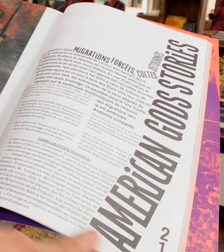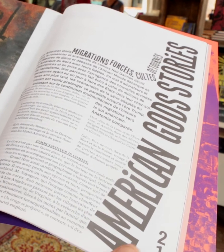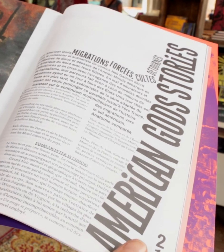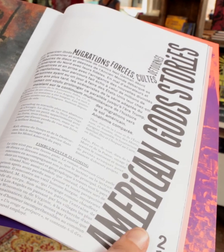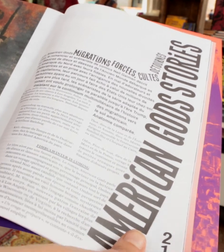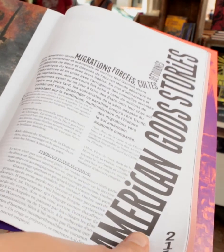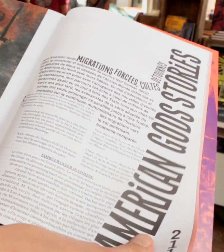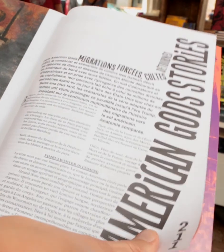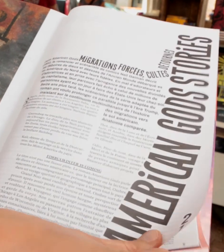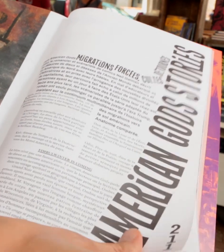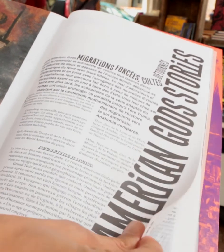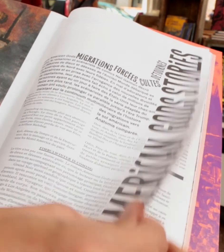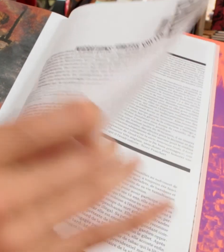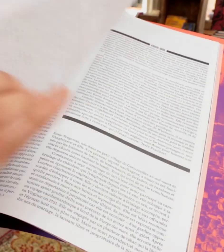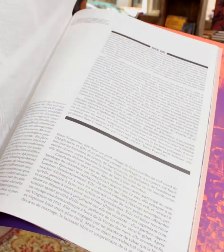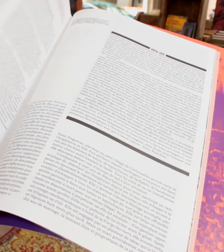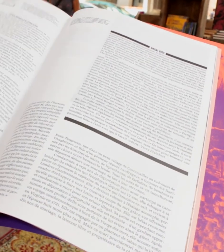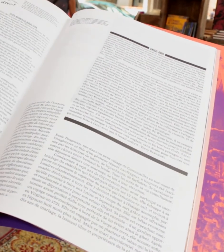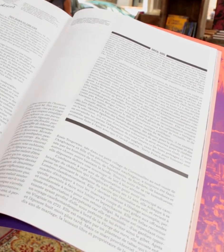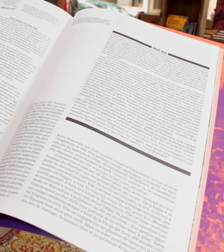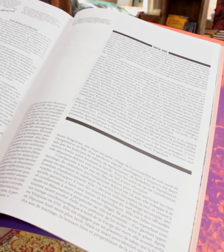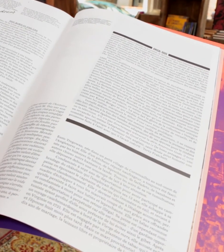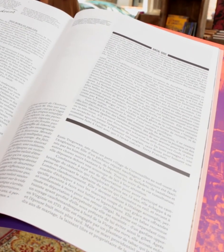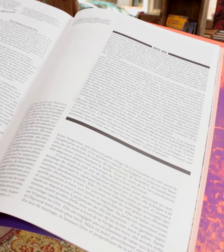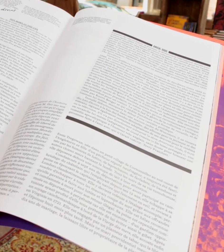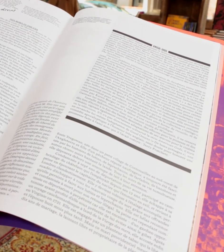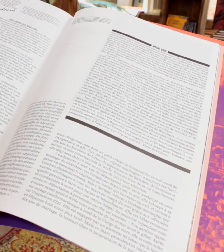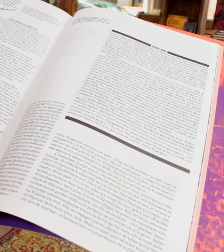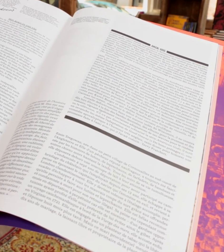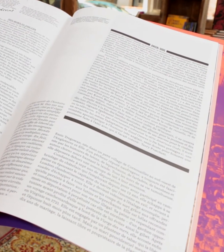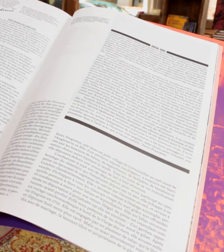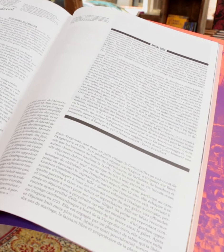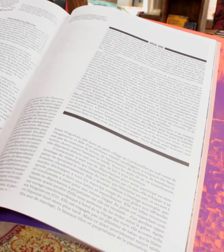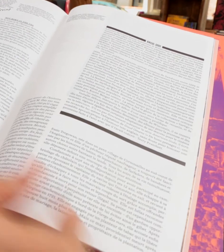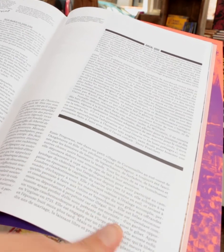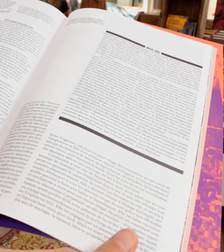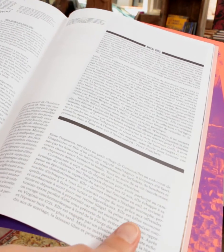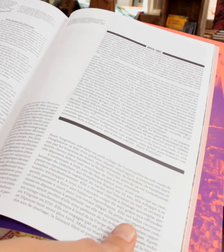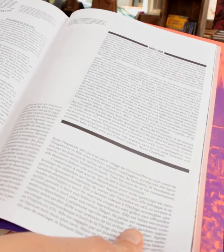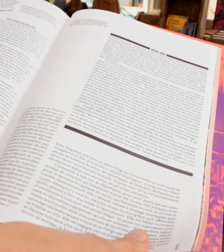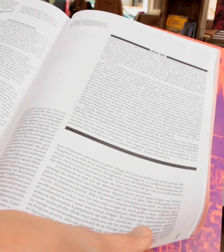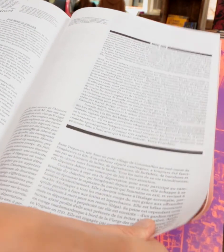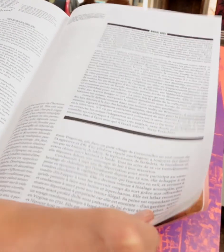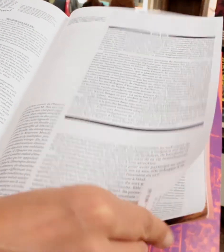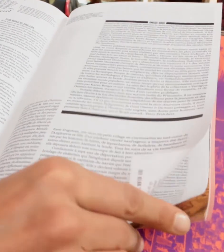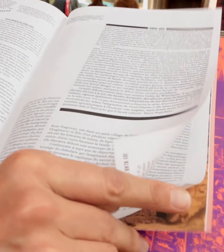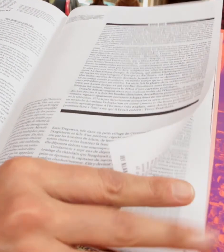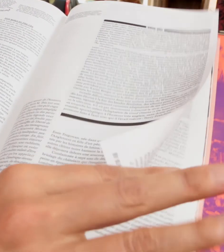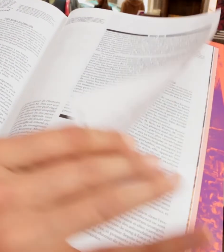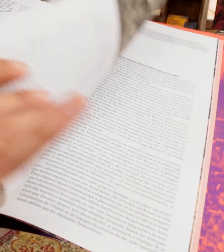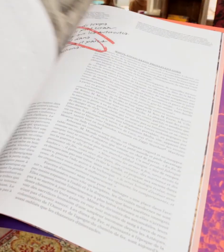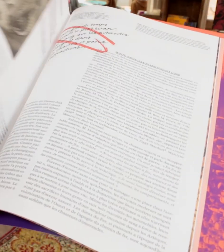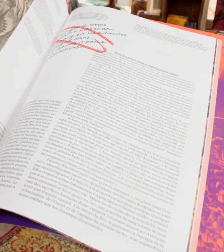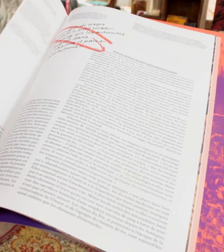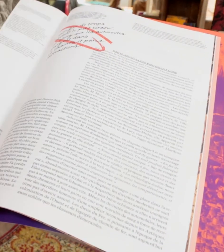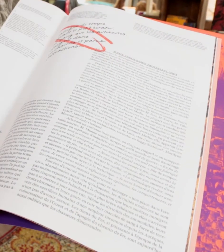tanto luchar contra el fascismo atrás. Los del otro lado nos aplastarán y así se quedarán, nos dicen,